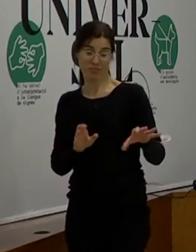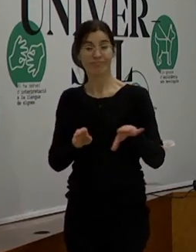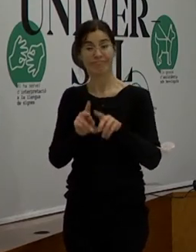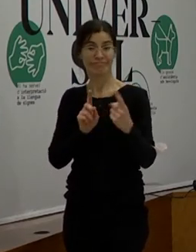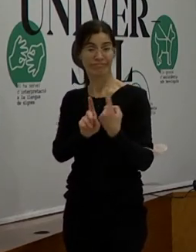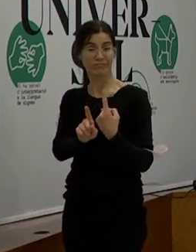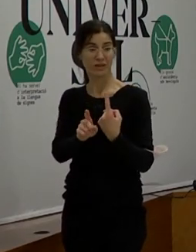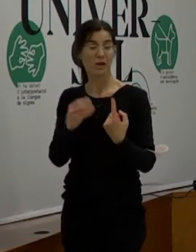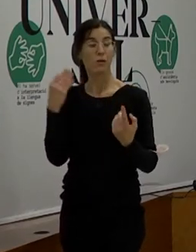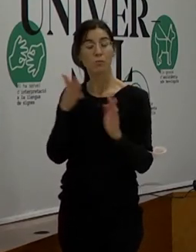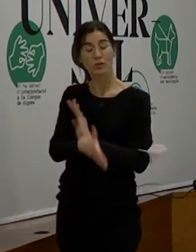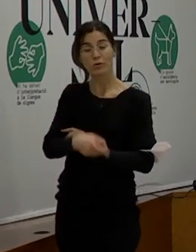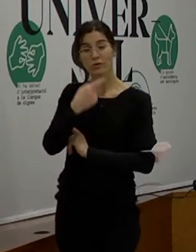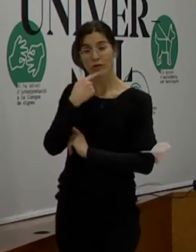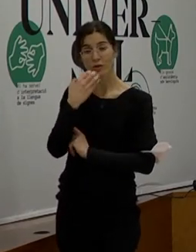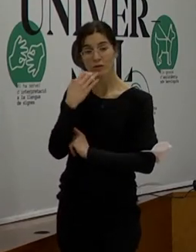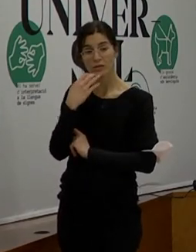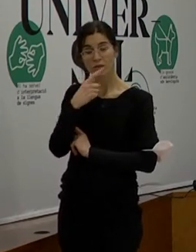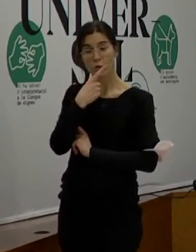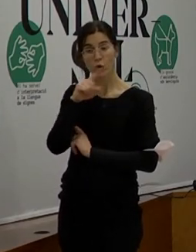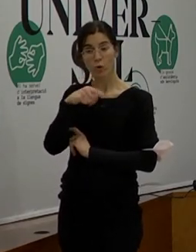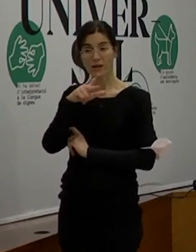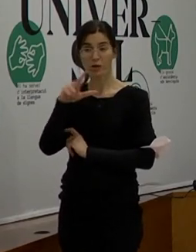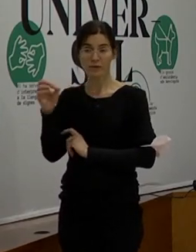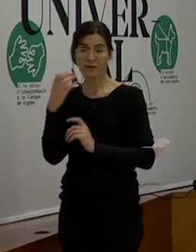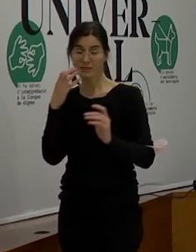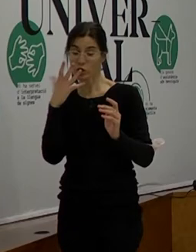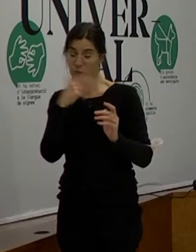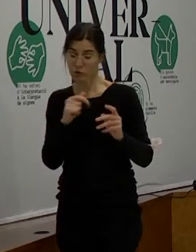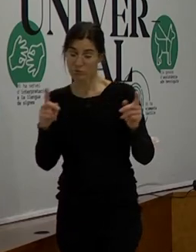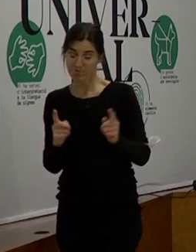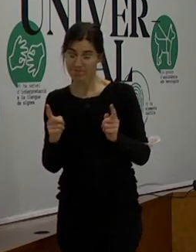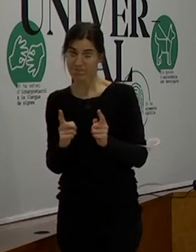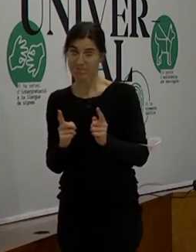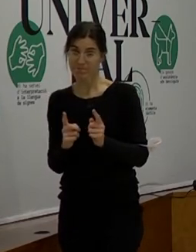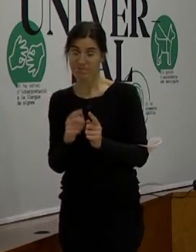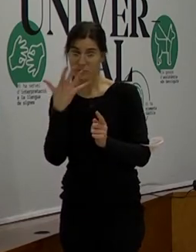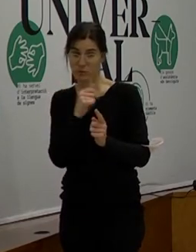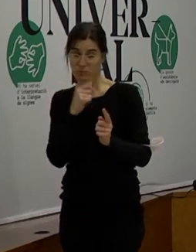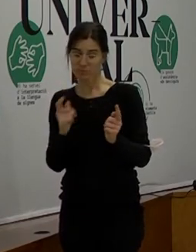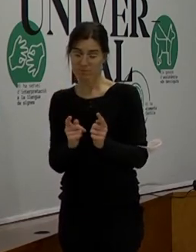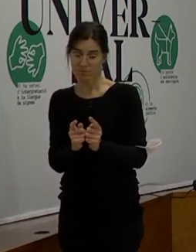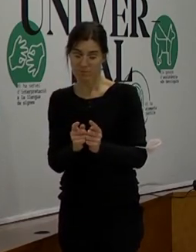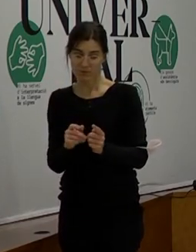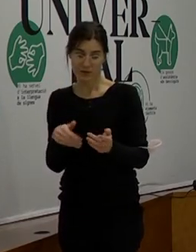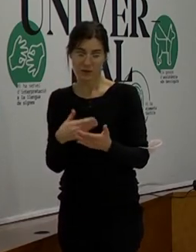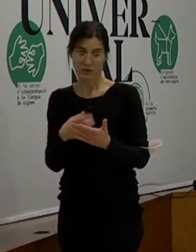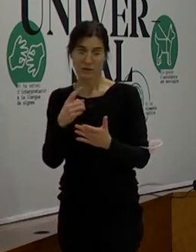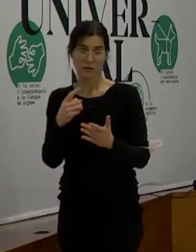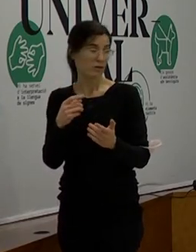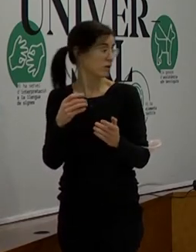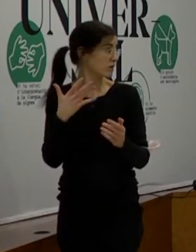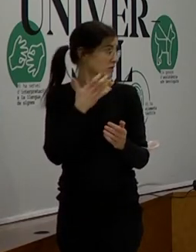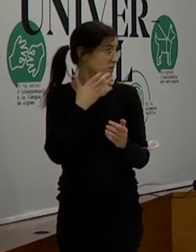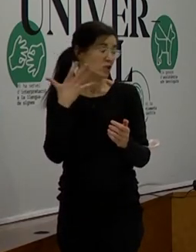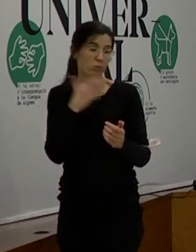dit que el 1,80 m, si no pots, serà 1,50 m, si no pots 1,20 m, si no pots metro 10, metro 90. I si no